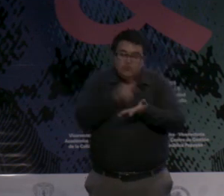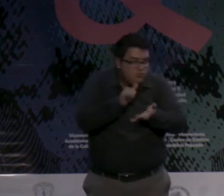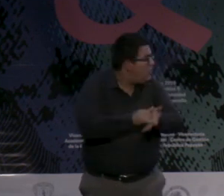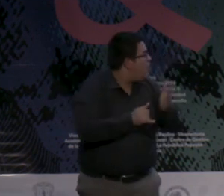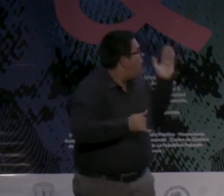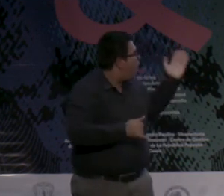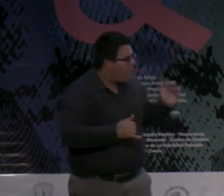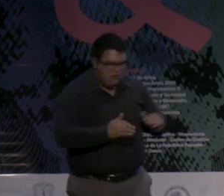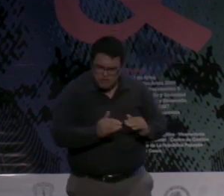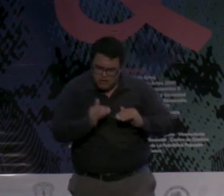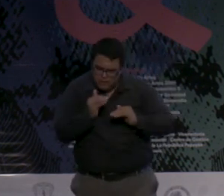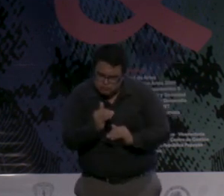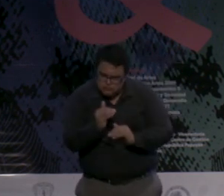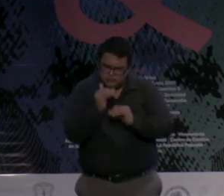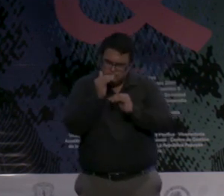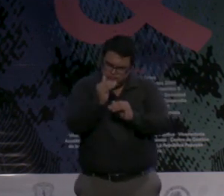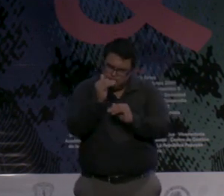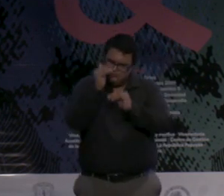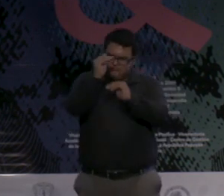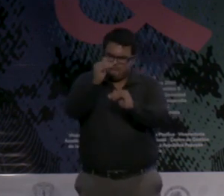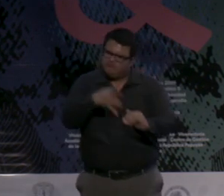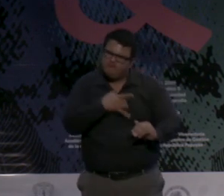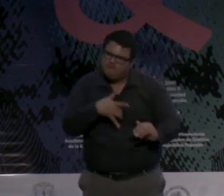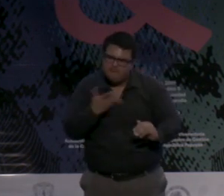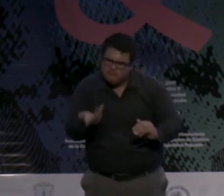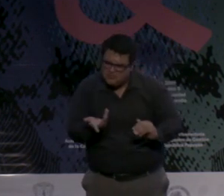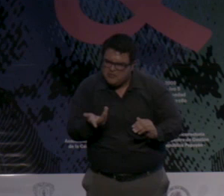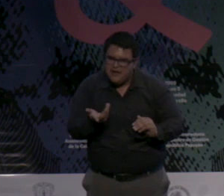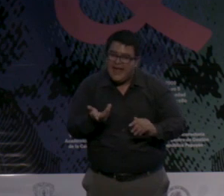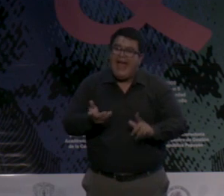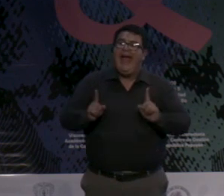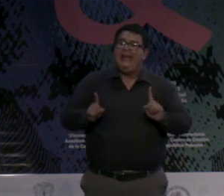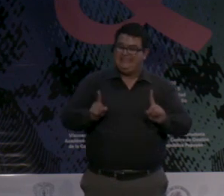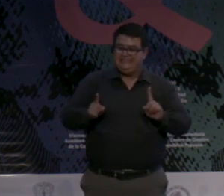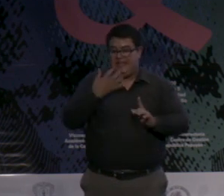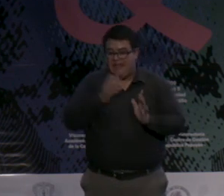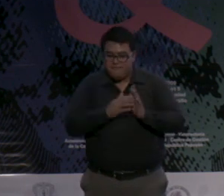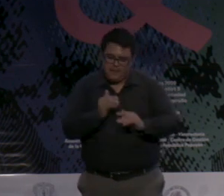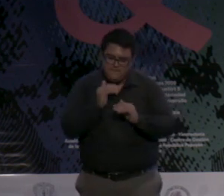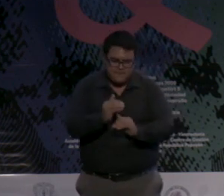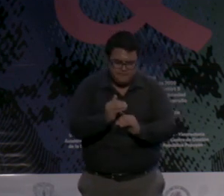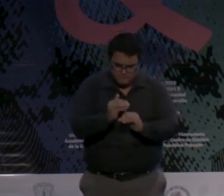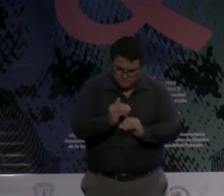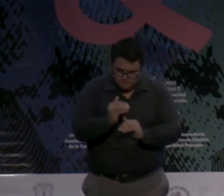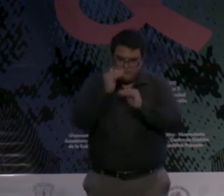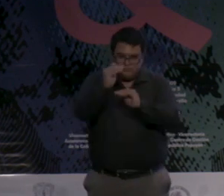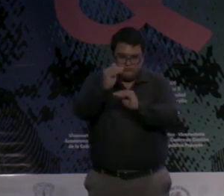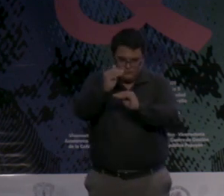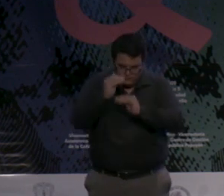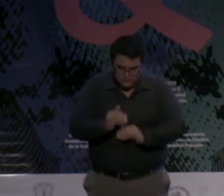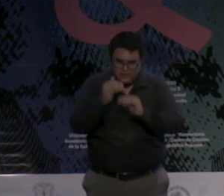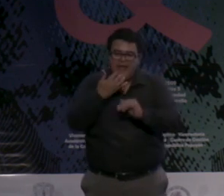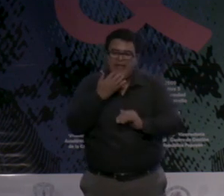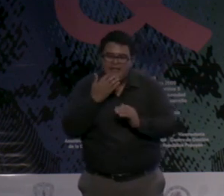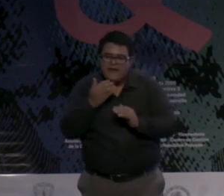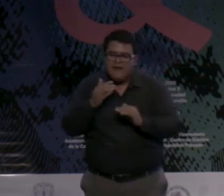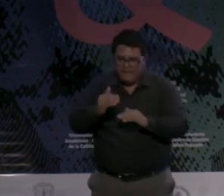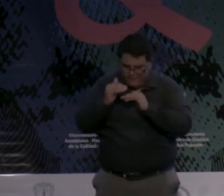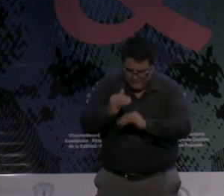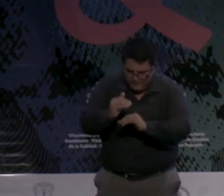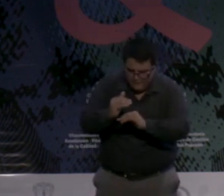impresionismo los momentos en los cuales fueron hechos y las calidades materiales que había. Pasa al siguiente, por favor. Y otro, uniendo las